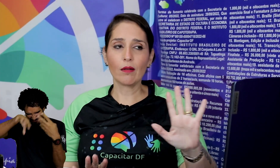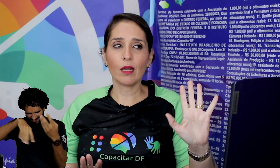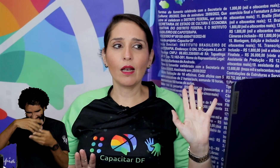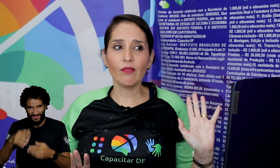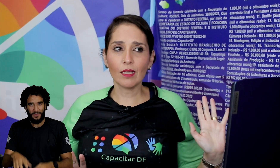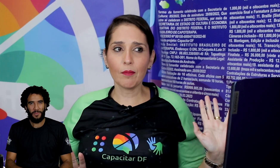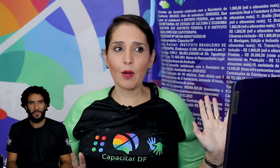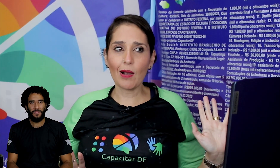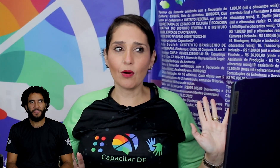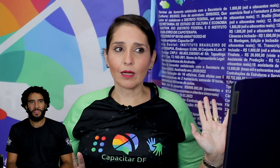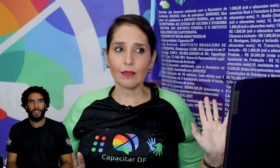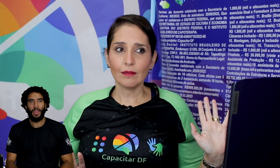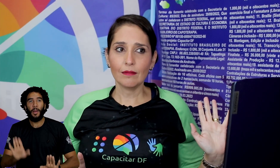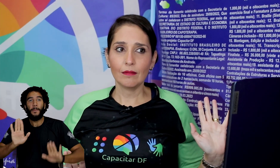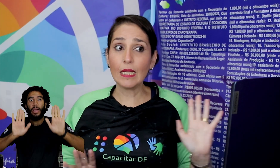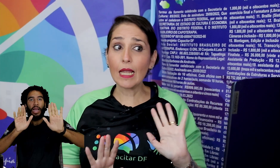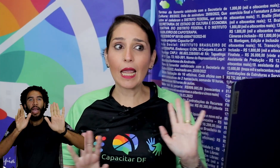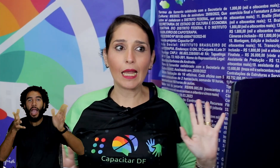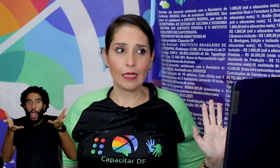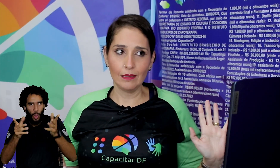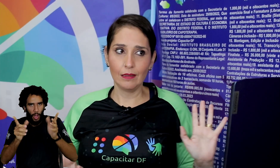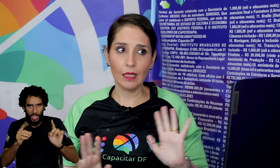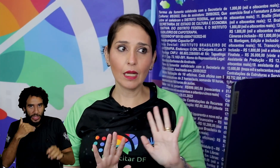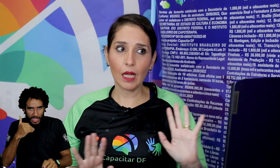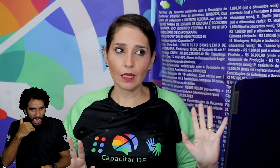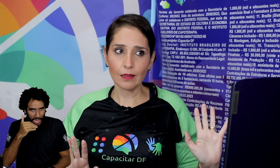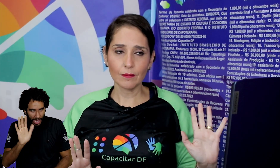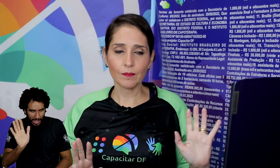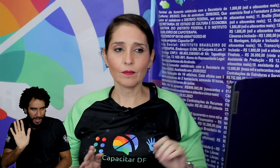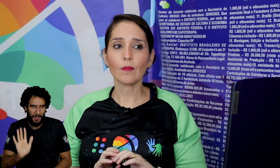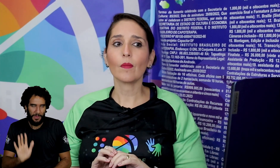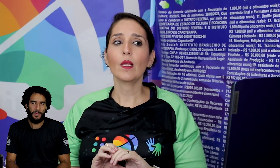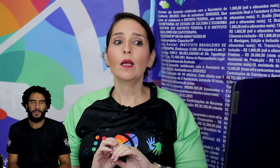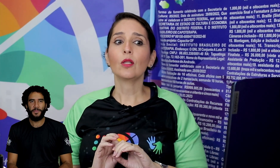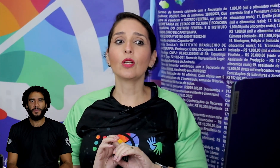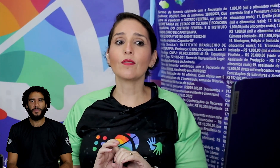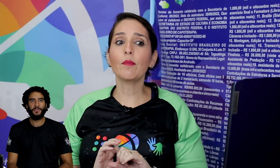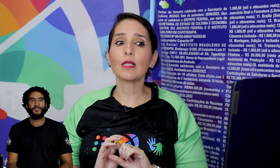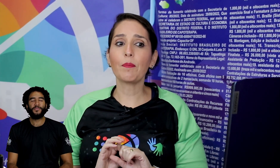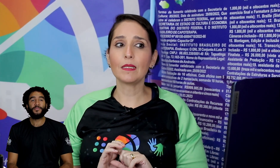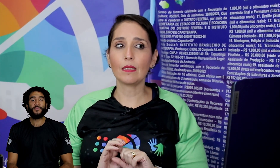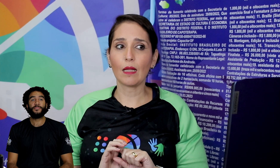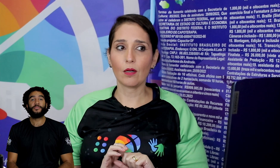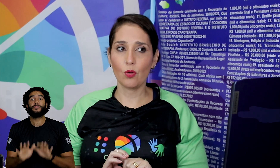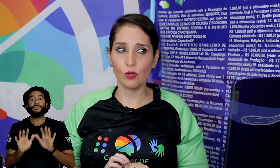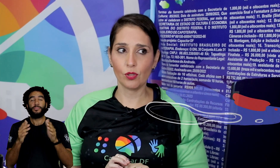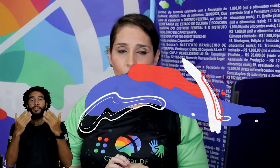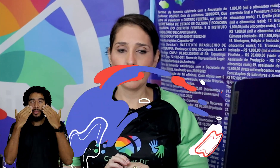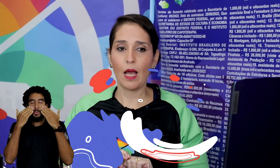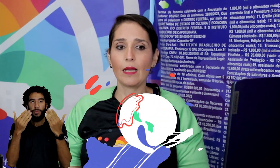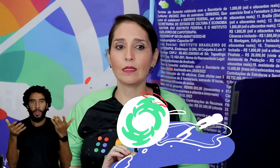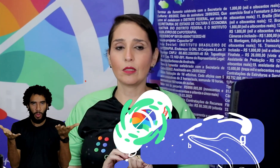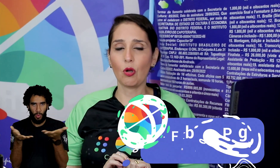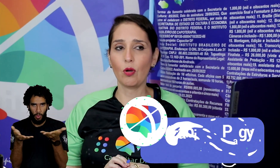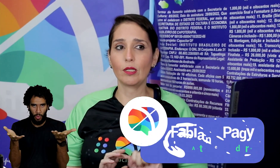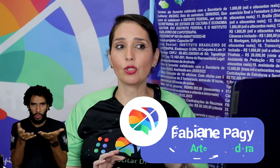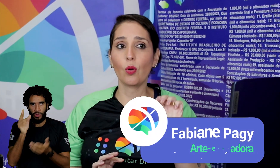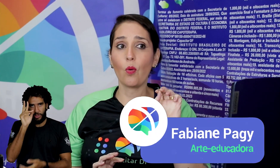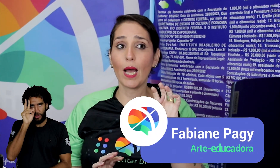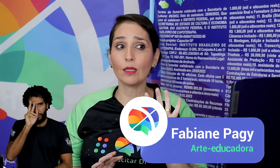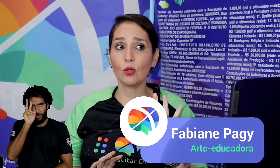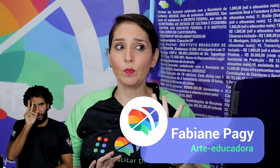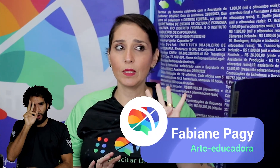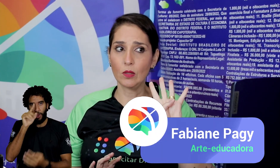Não quero ninguém levantando a mão agora. Ninguém, ninguém. Nós vamos apresentar hoje a história